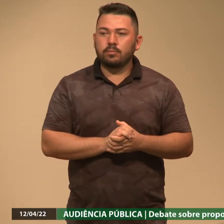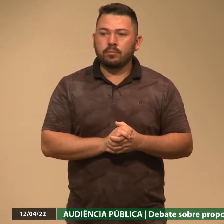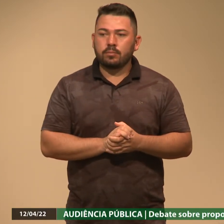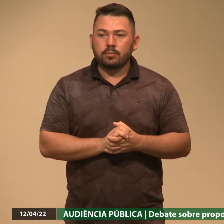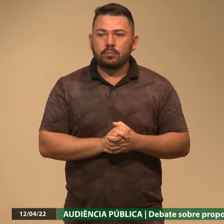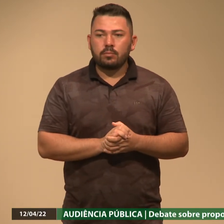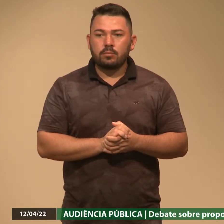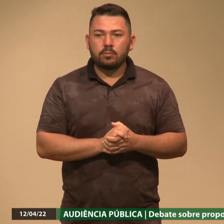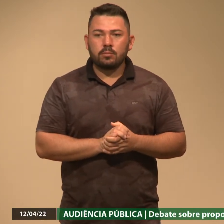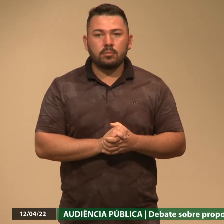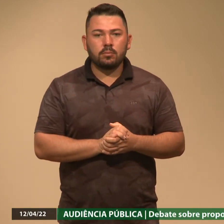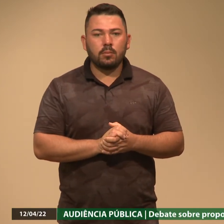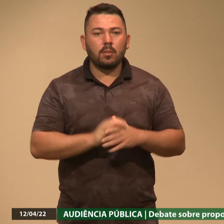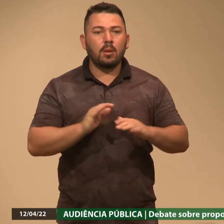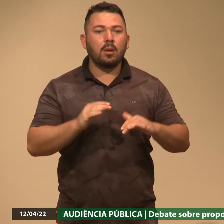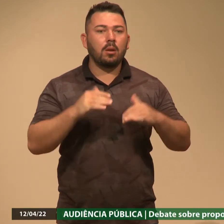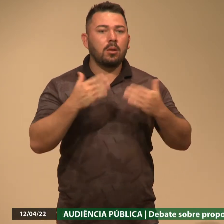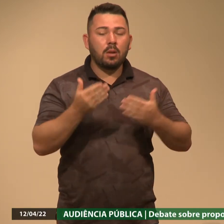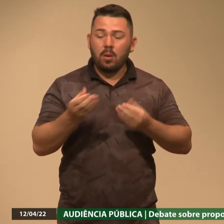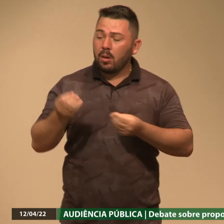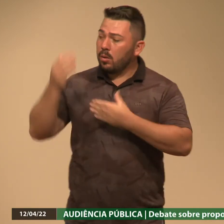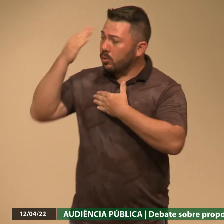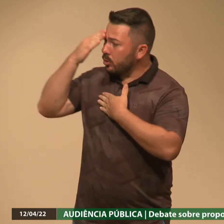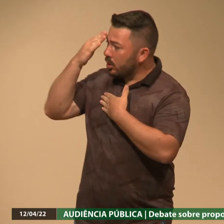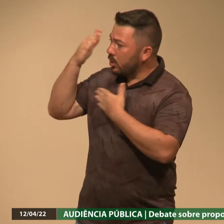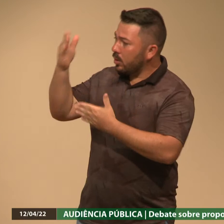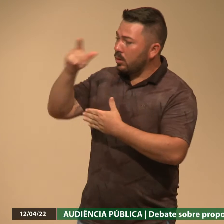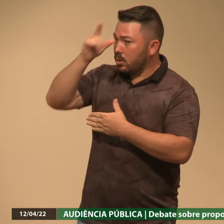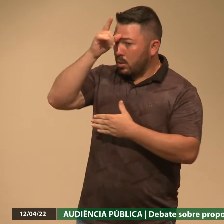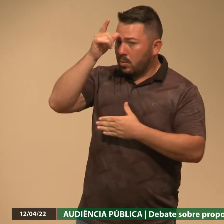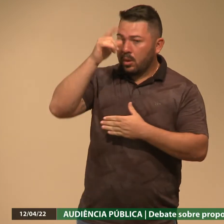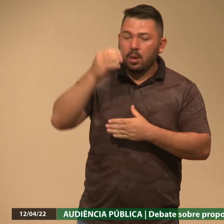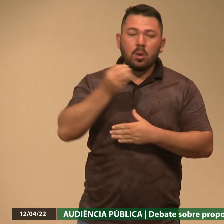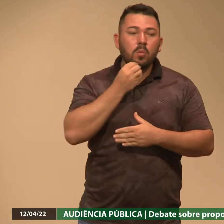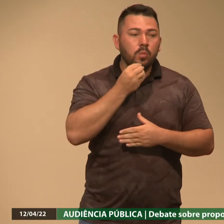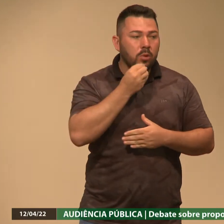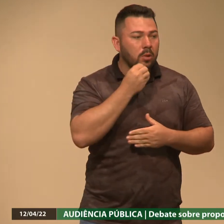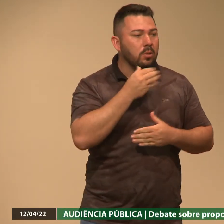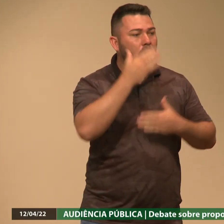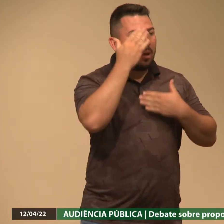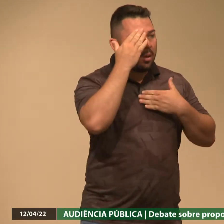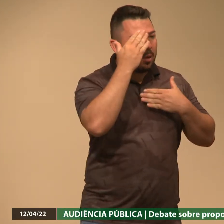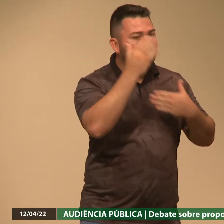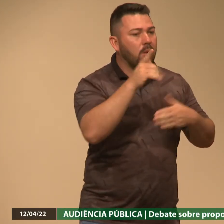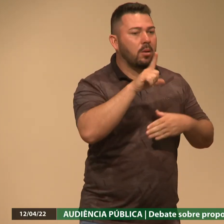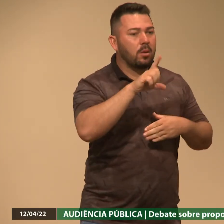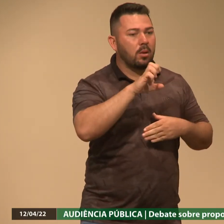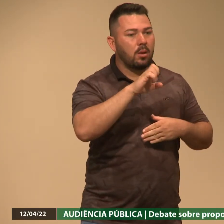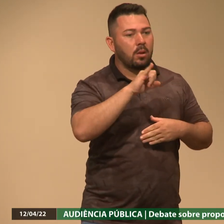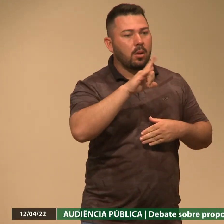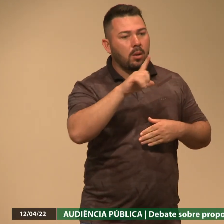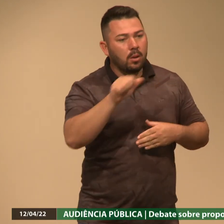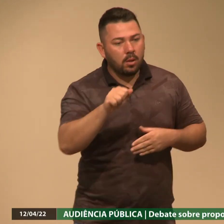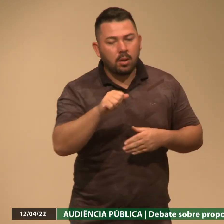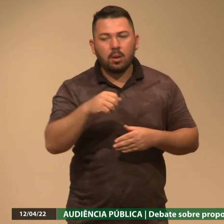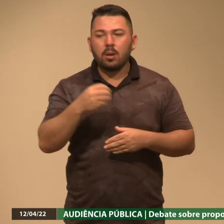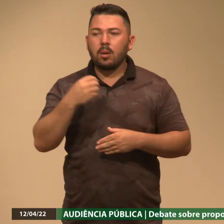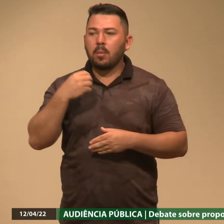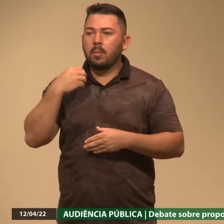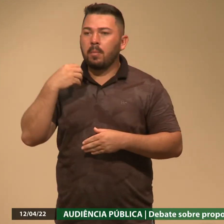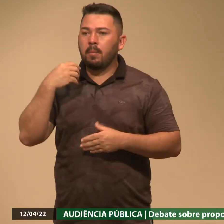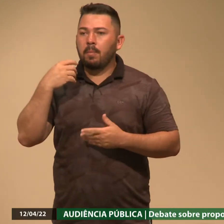bom então eu te agradeço mais uma vez a oportunidade agradeço a Leila pela preocupação